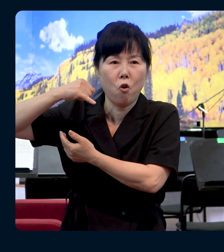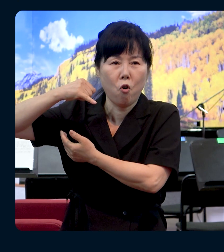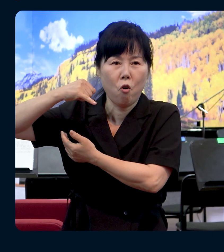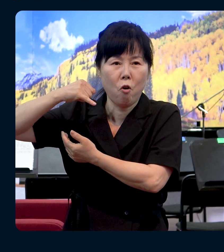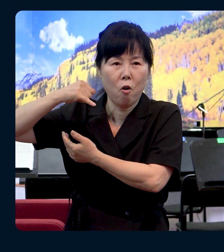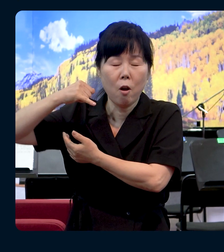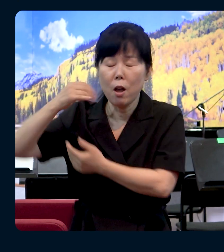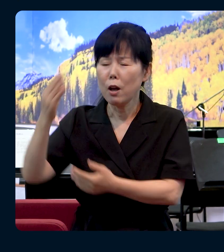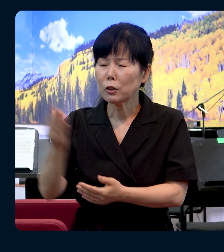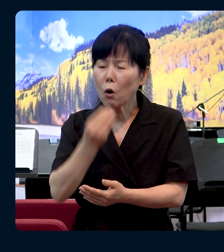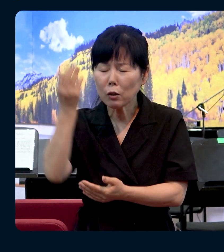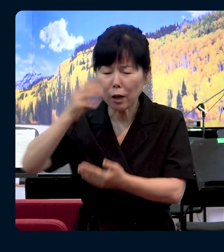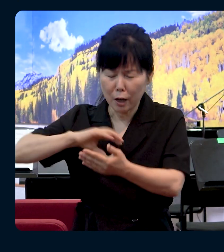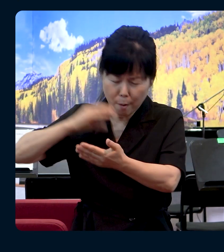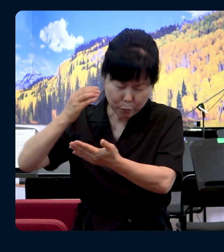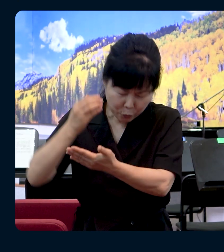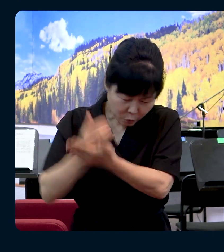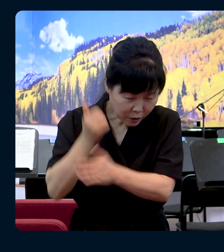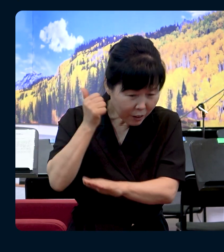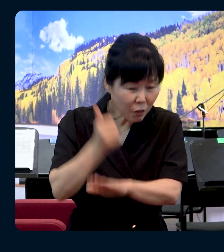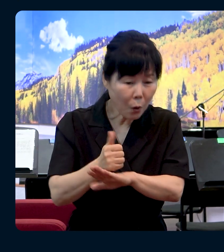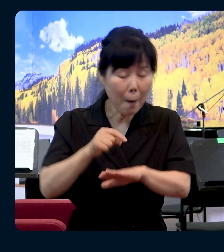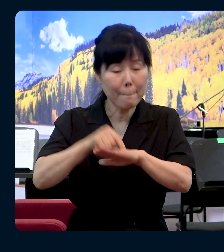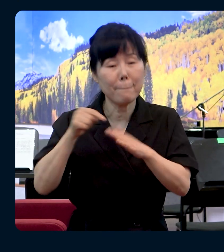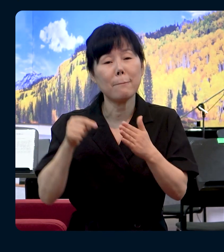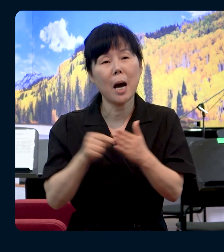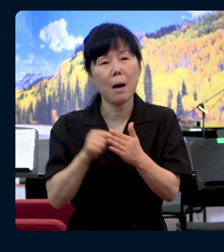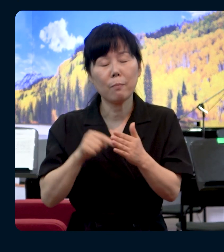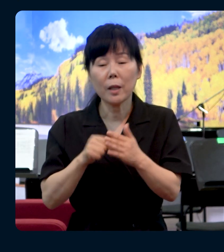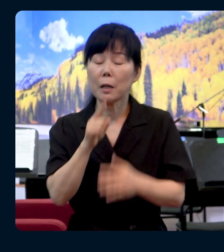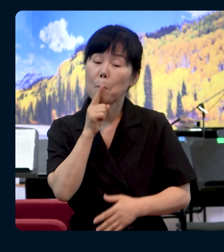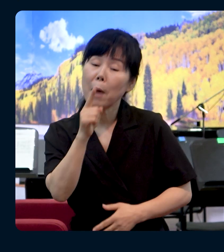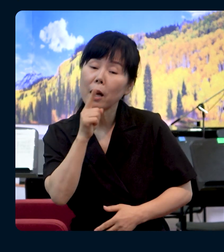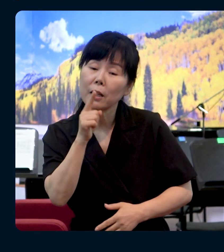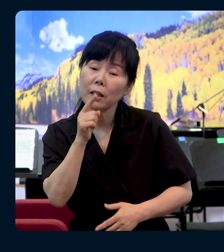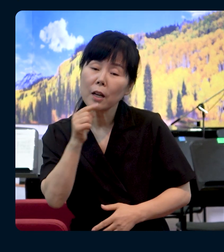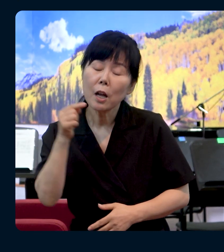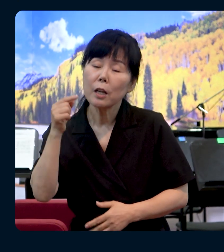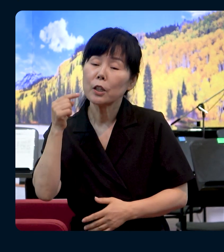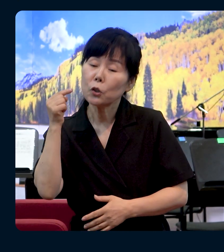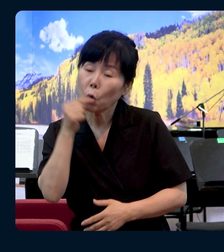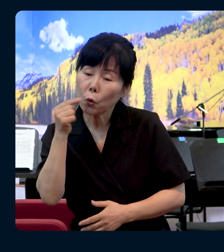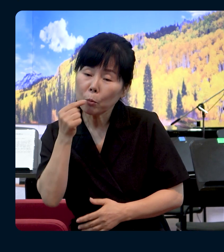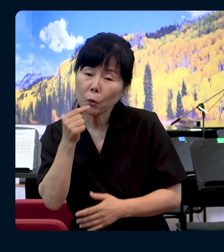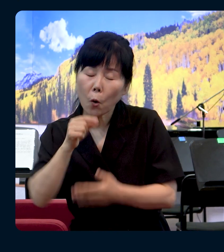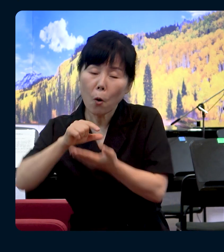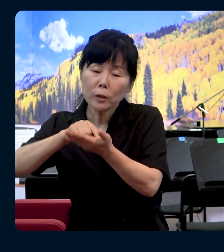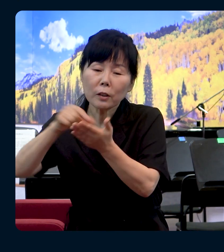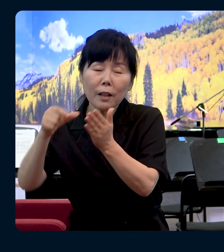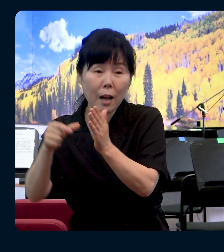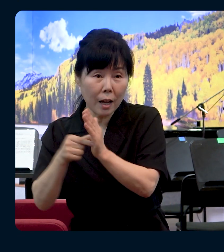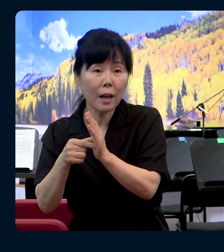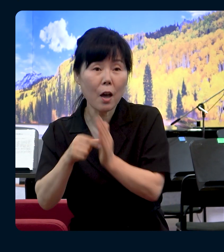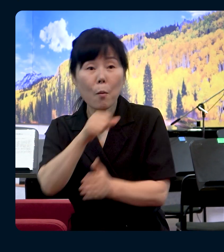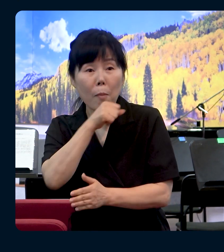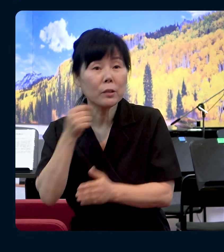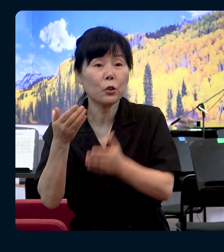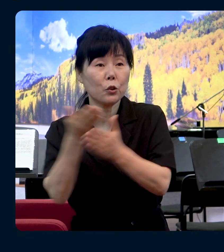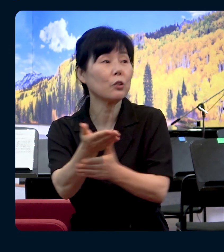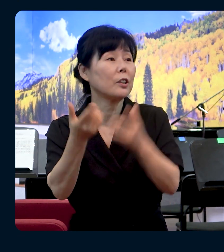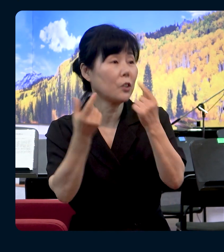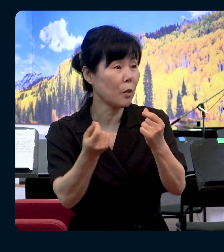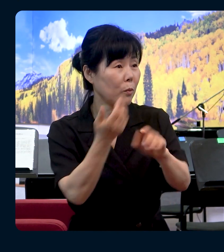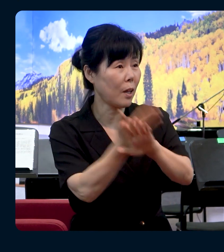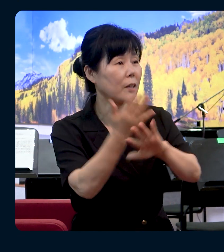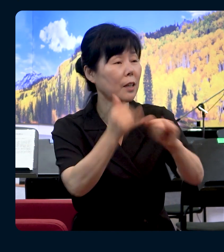성령이 감동하셔야 우리 말이 소금으로 맛을 내는 것처럼 그렇게 사람을 살리고 사람을